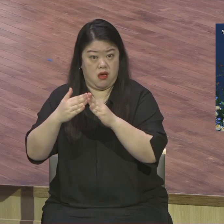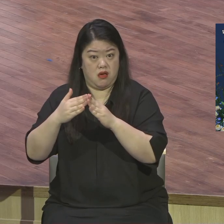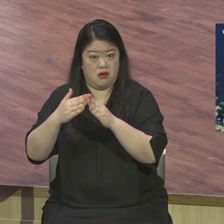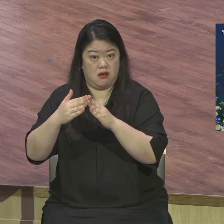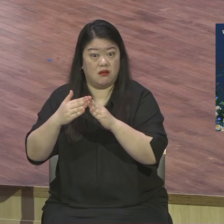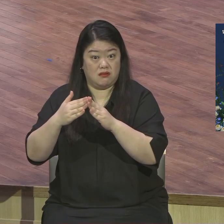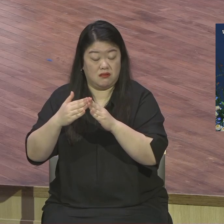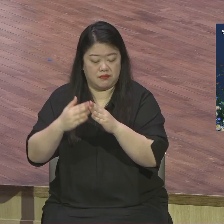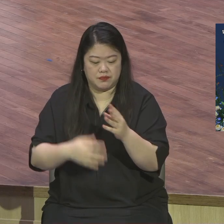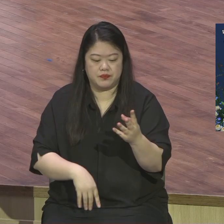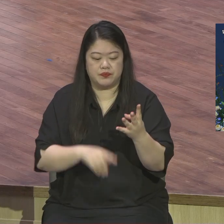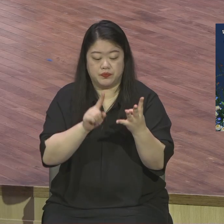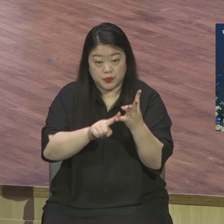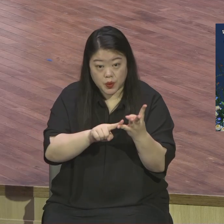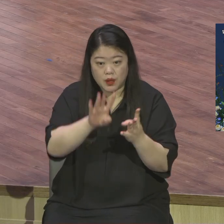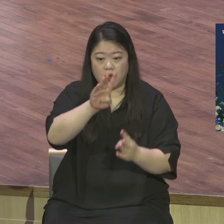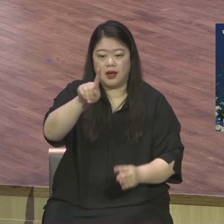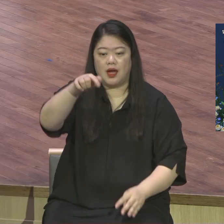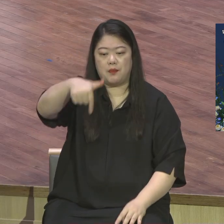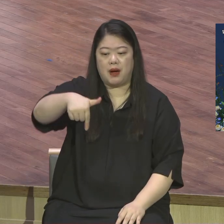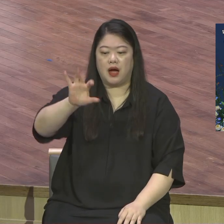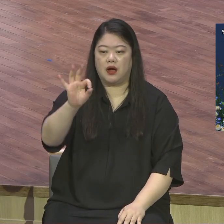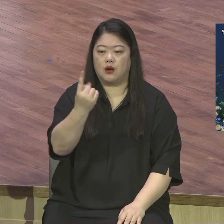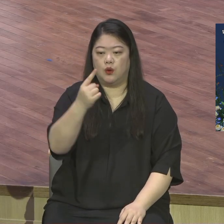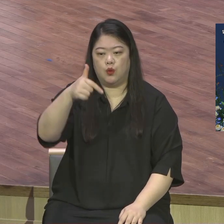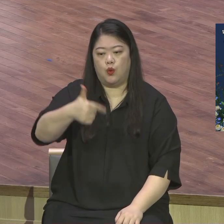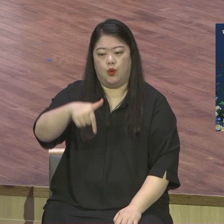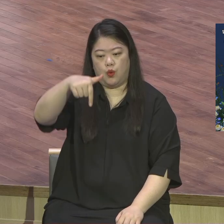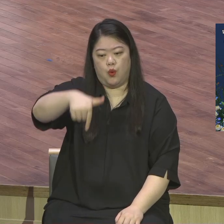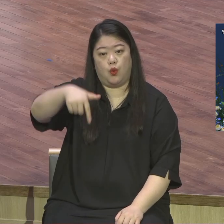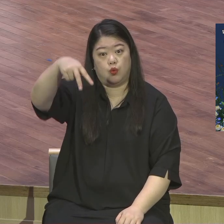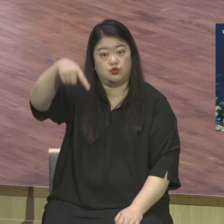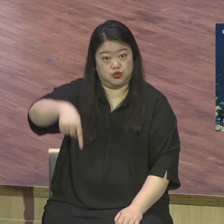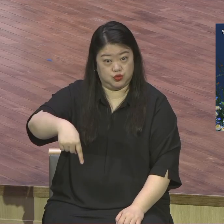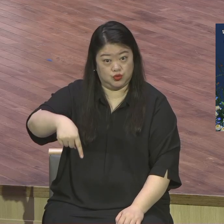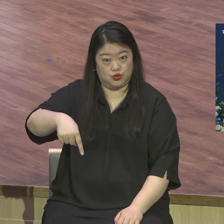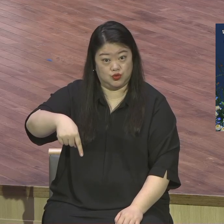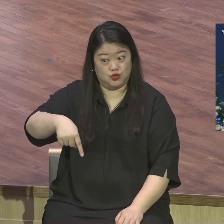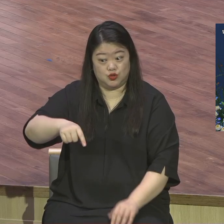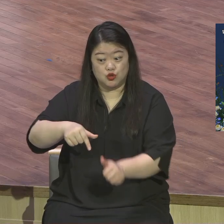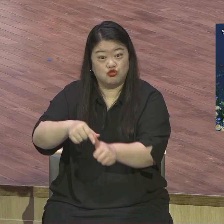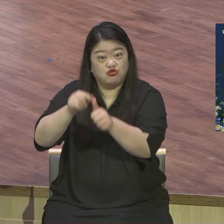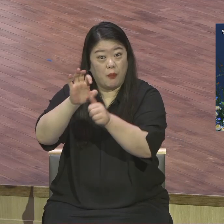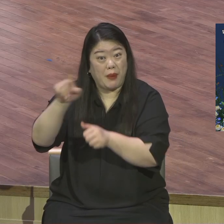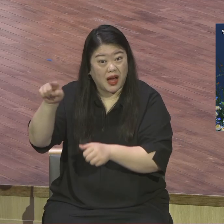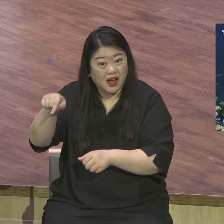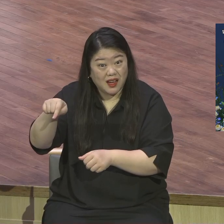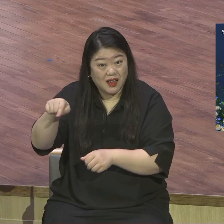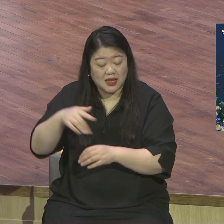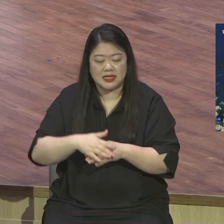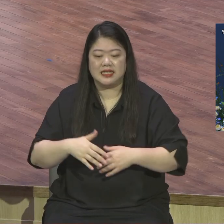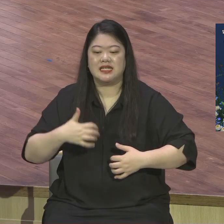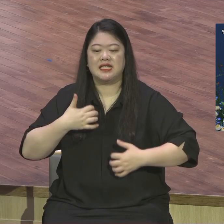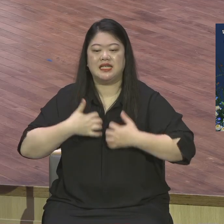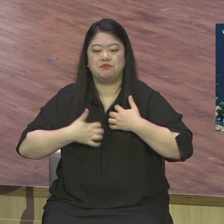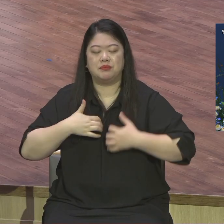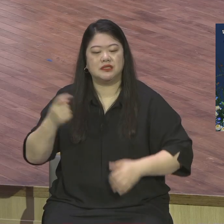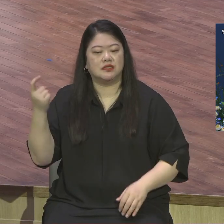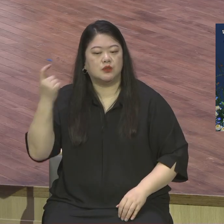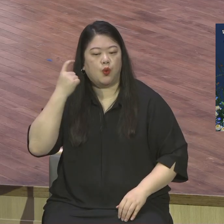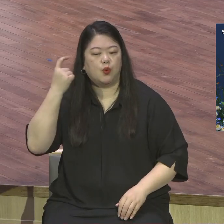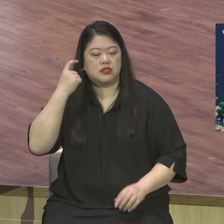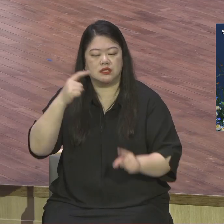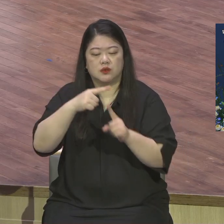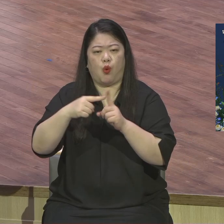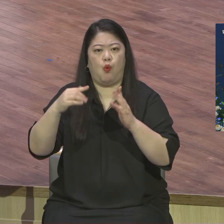구원파도 기쁜 소식 무슨무슨 교회 그렇게 붙여서 활동을 하고 있습니다. 이외에도 중국산이